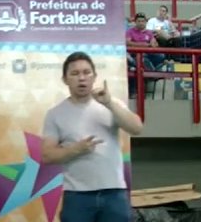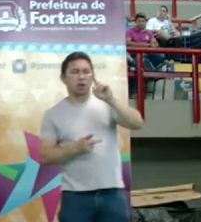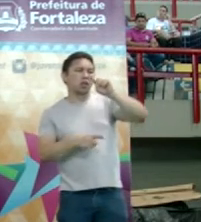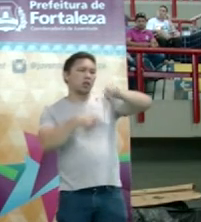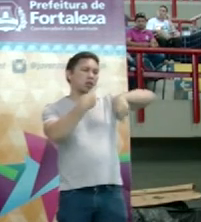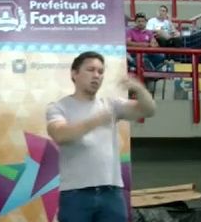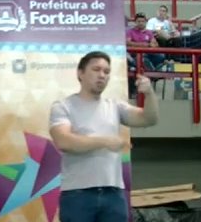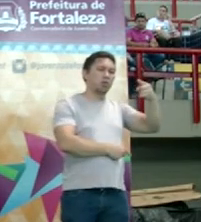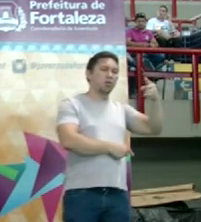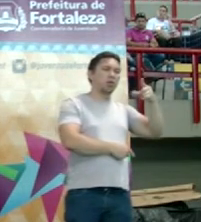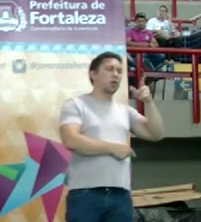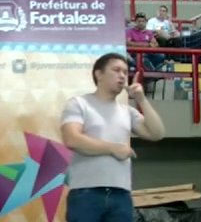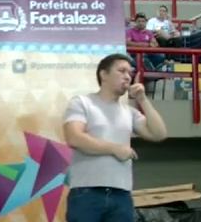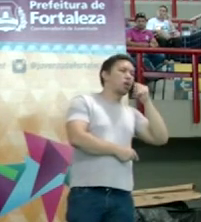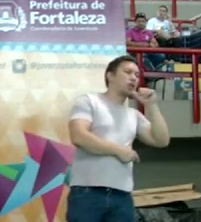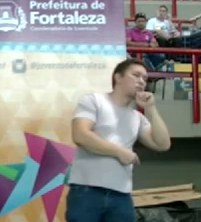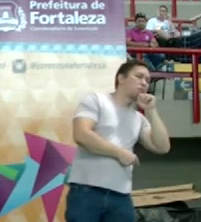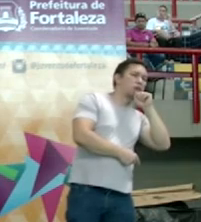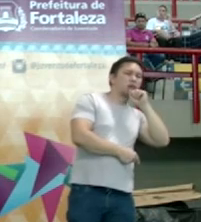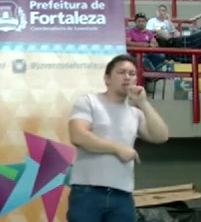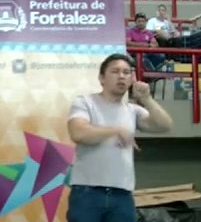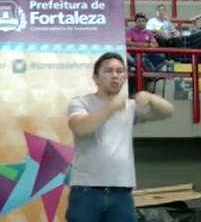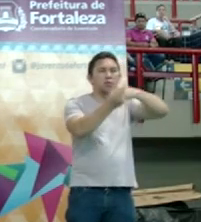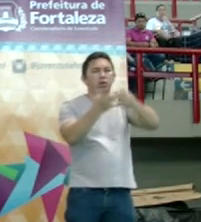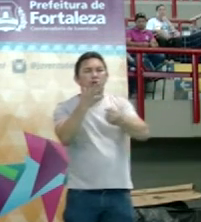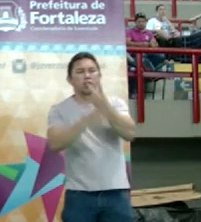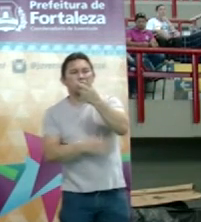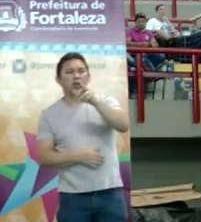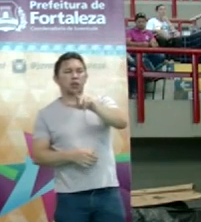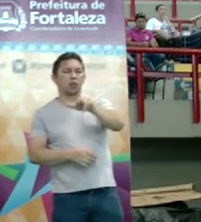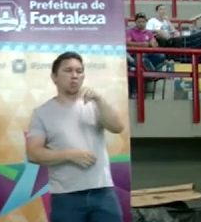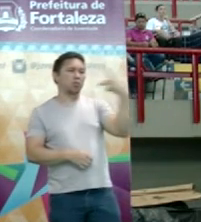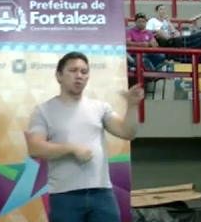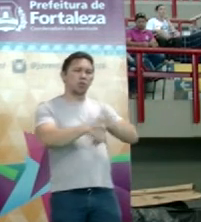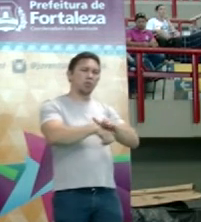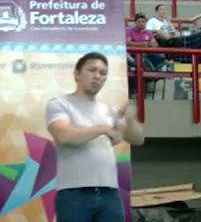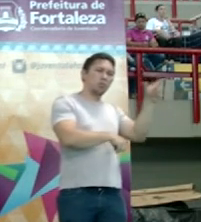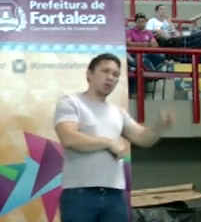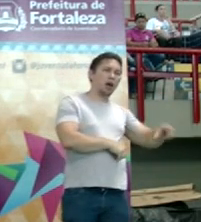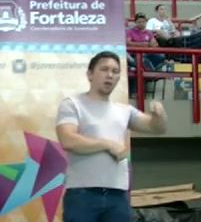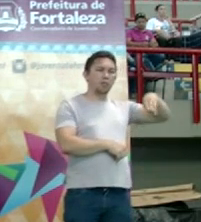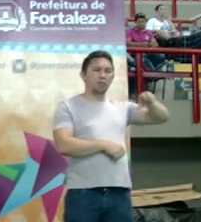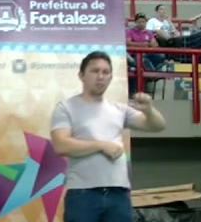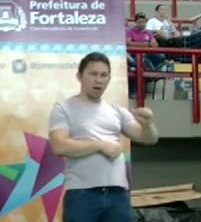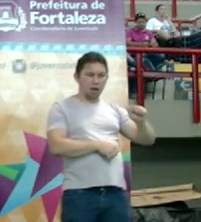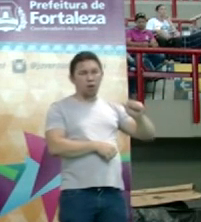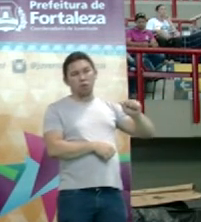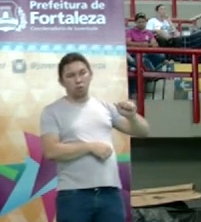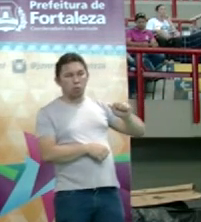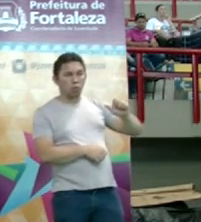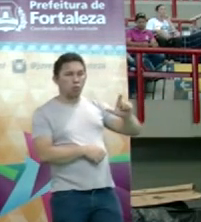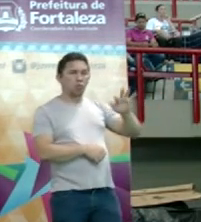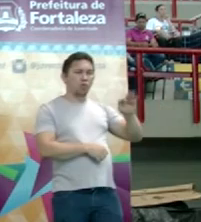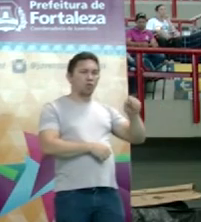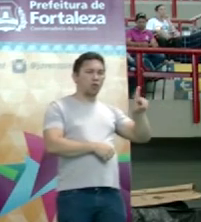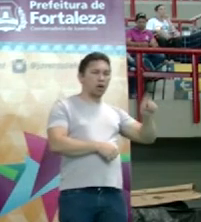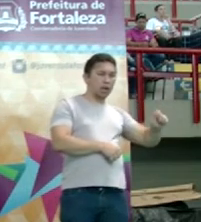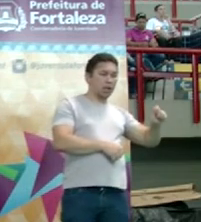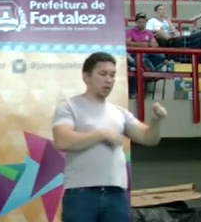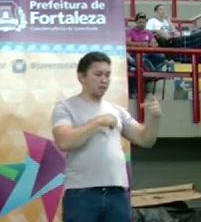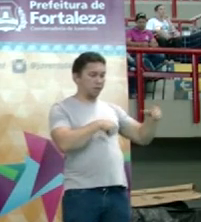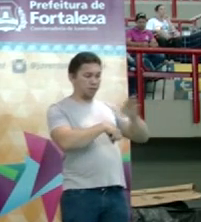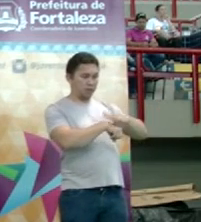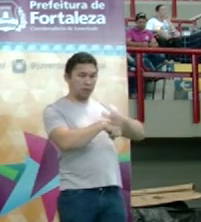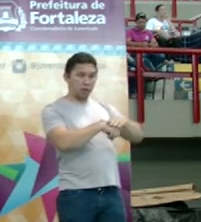tarde ele criou a mãe e ele criou um irmão para ela. E é importante que você visualize que